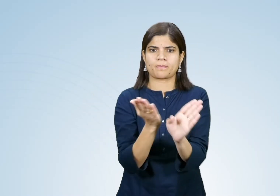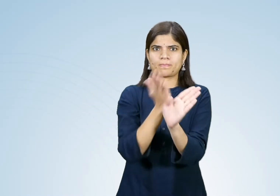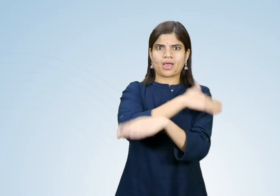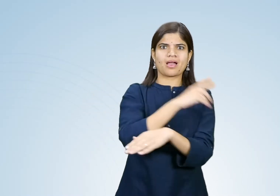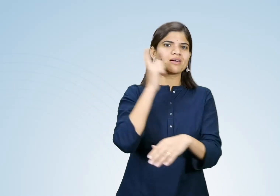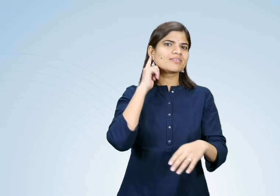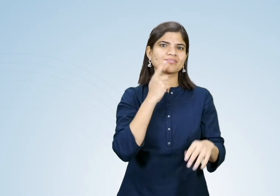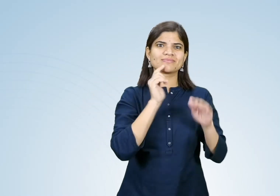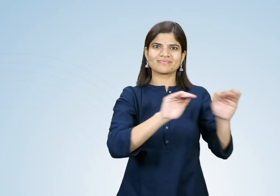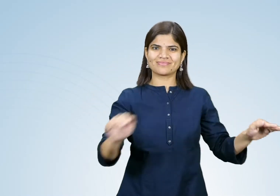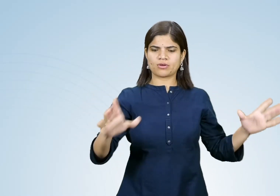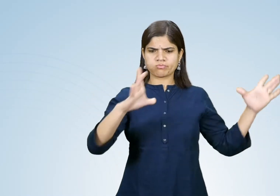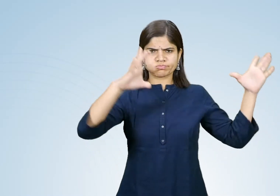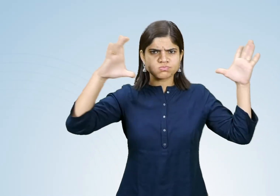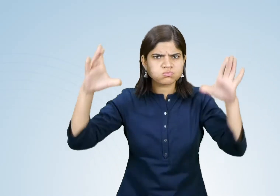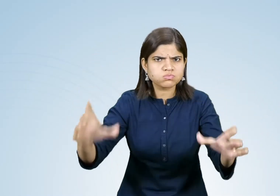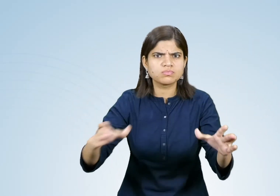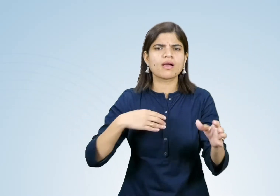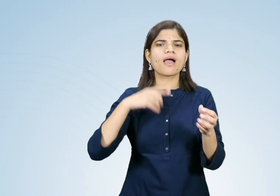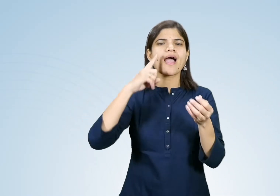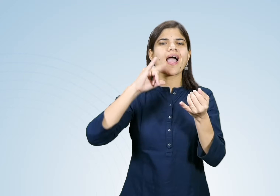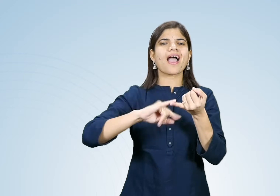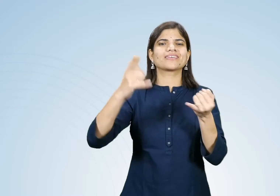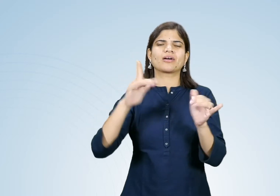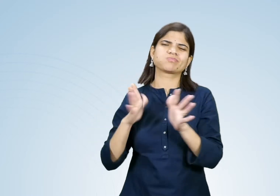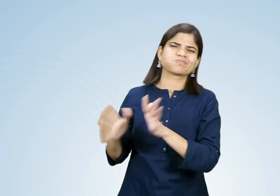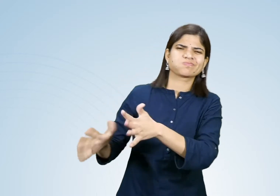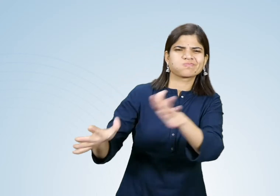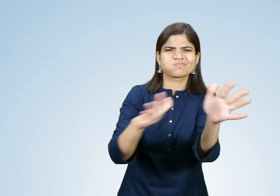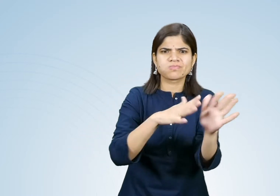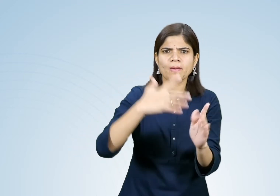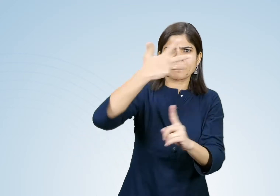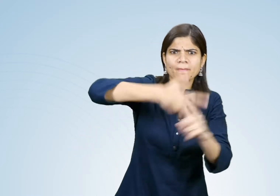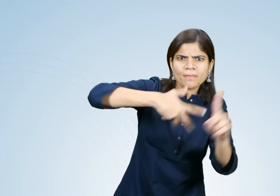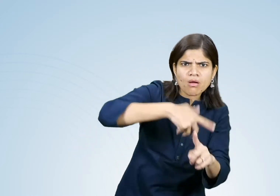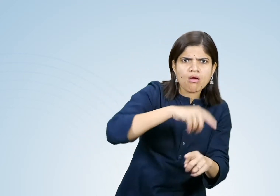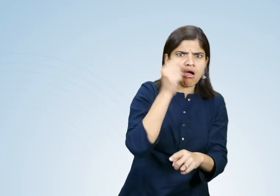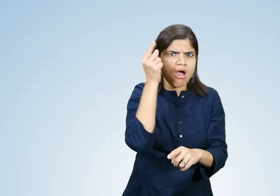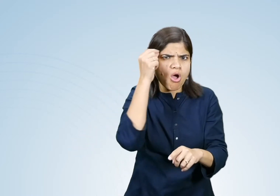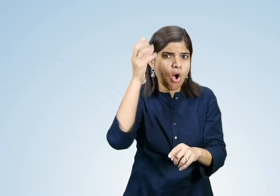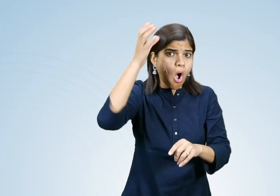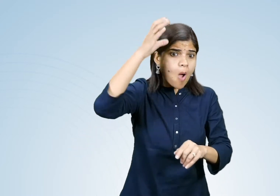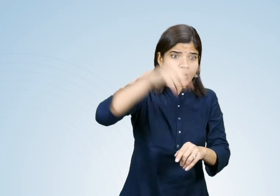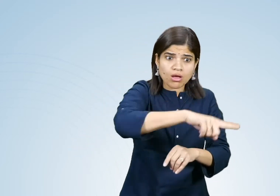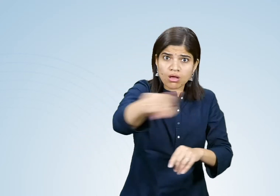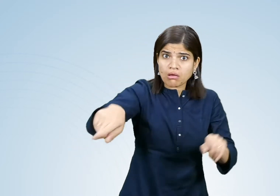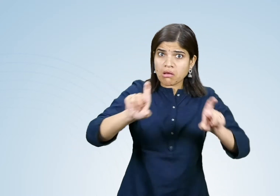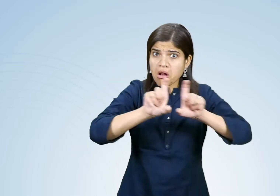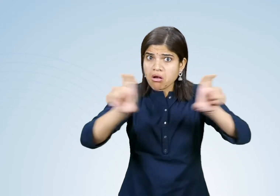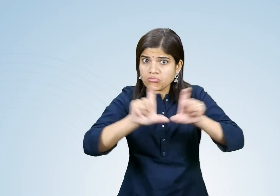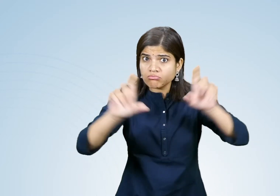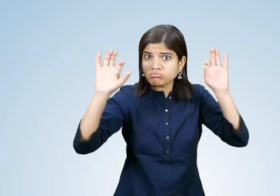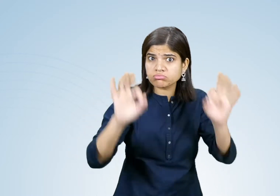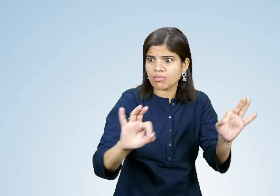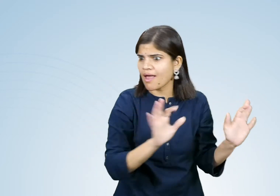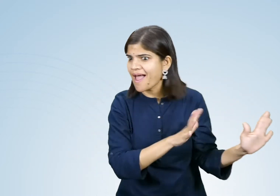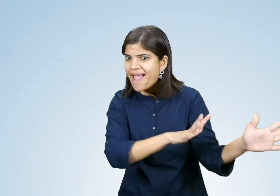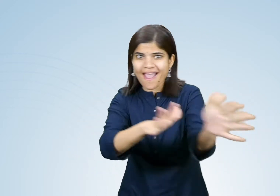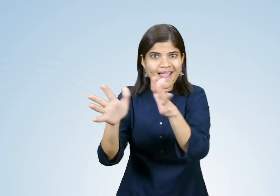उसकी सांकेतिक भाषा में भूमिका बनाई जाती है जिससे कि बच्चा सांकेतिक भाषा में कॉन्सेप्ट क्लियर